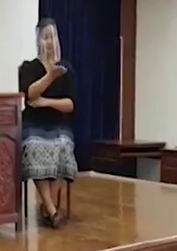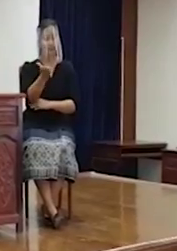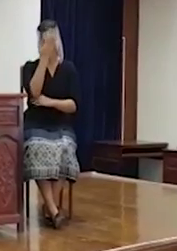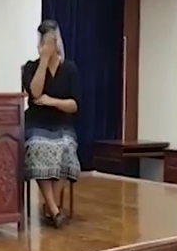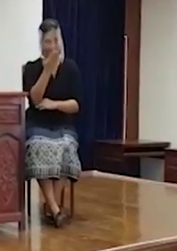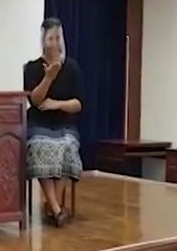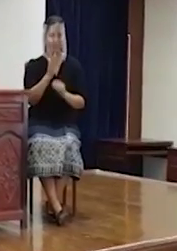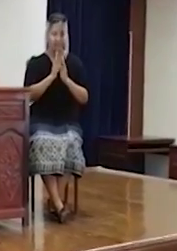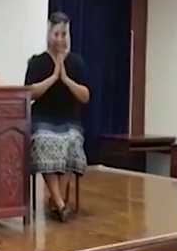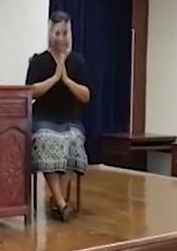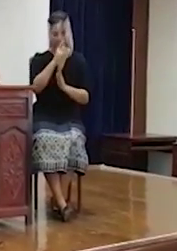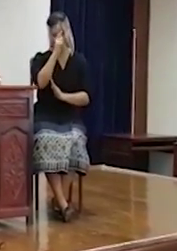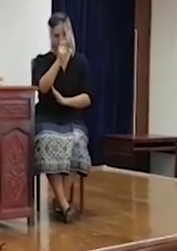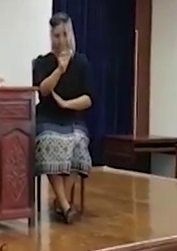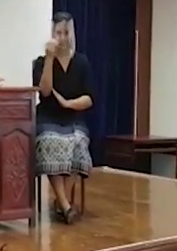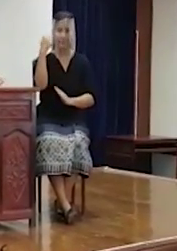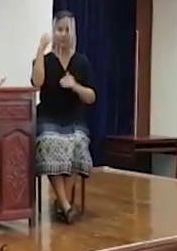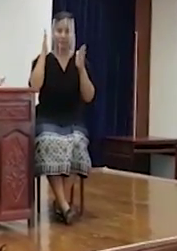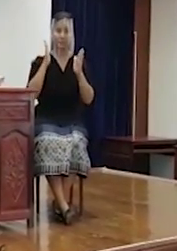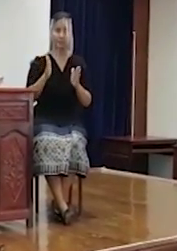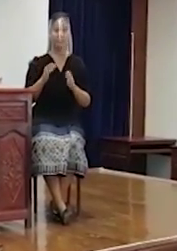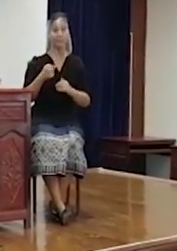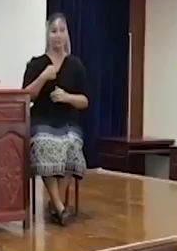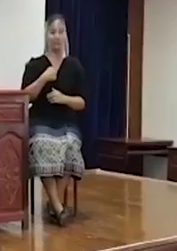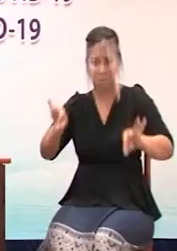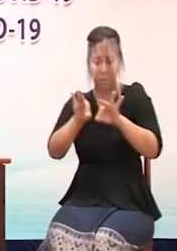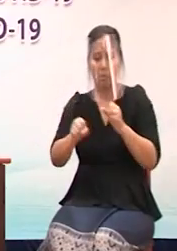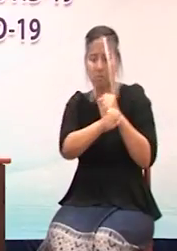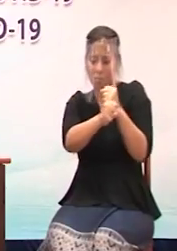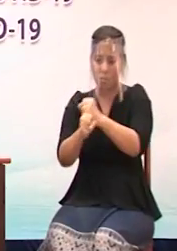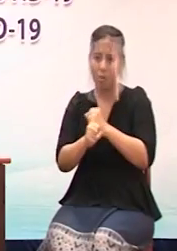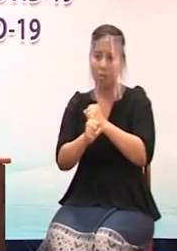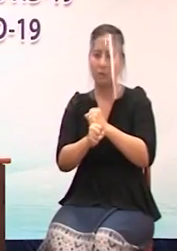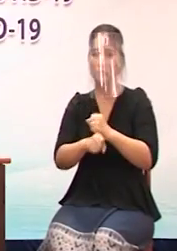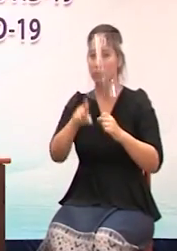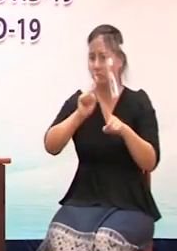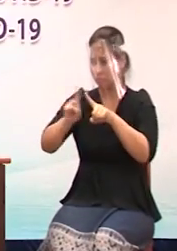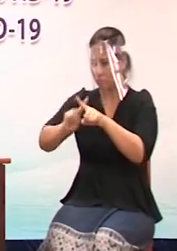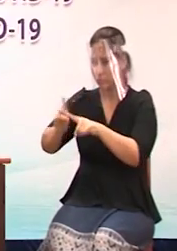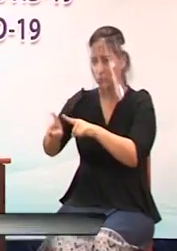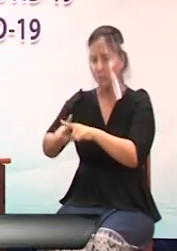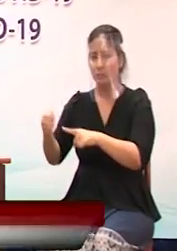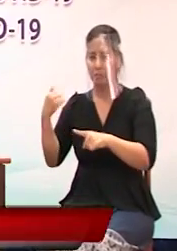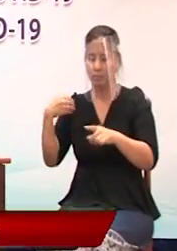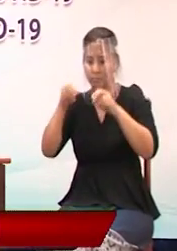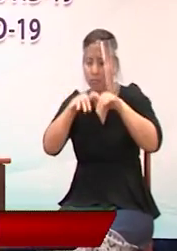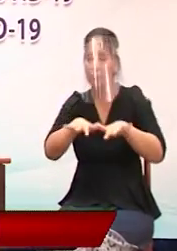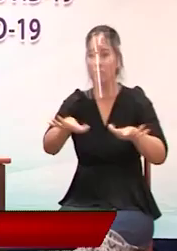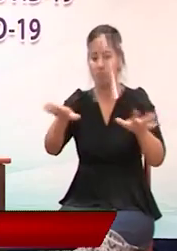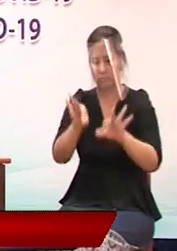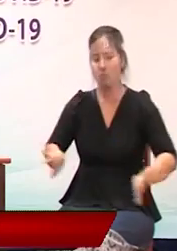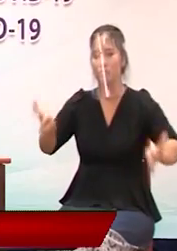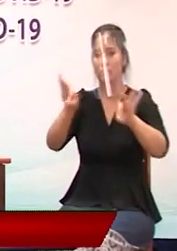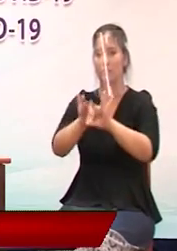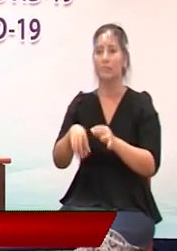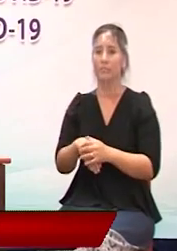ศมีผู้ติดเชื้อทั้งหมด94คนในนี้ปินป่วยดี49คนกำลังปินป่วยอยู่ห้องหมอ45คนและสำหรับผู้ที่จะเข้าไป